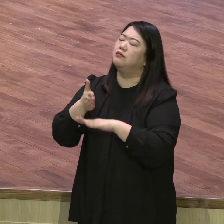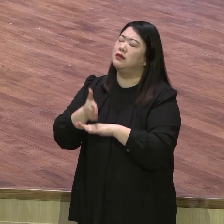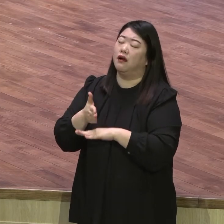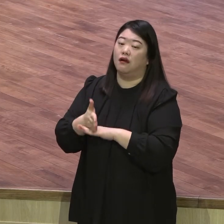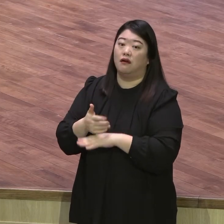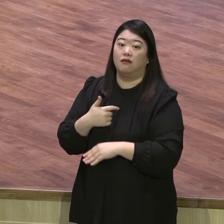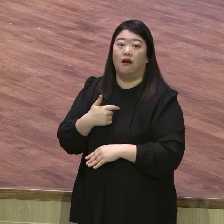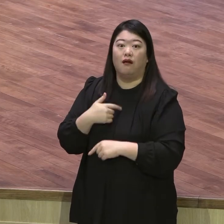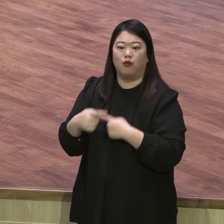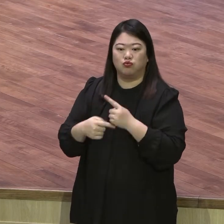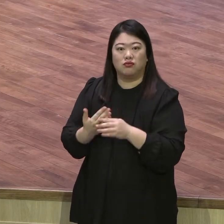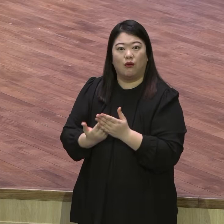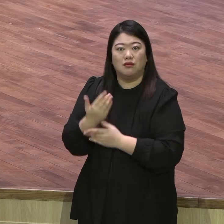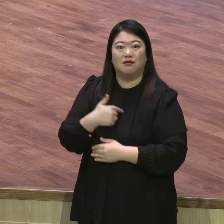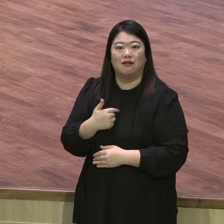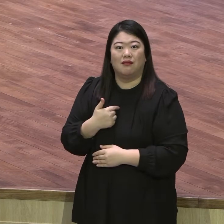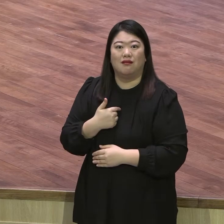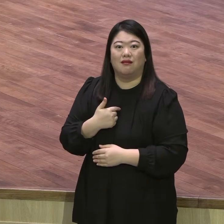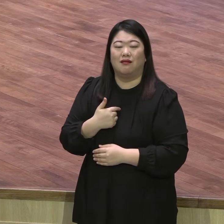기도했다니까요. 진짜